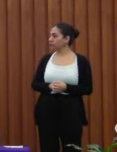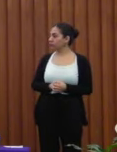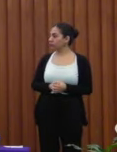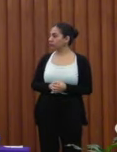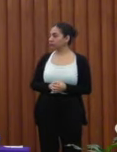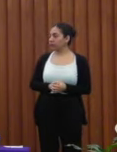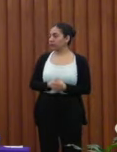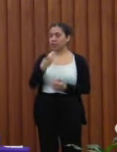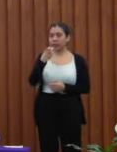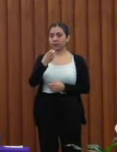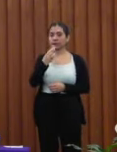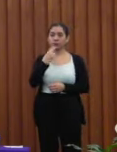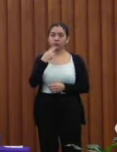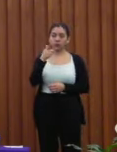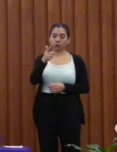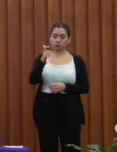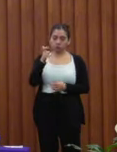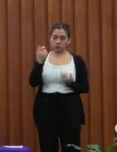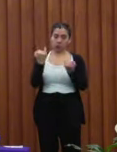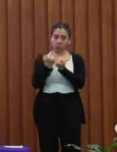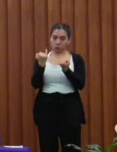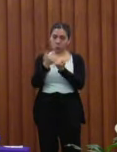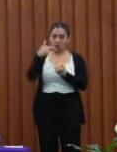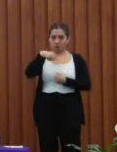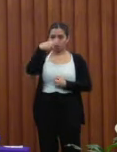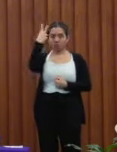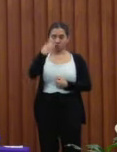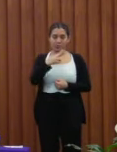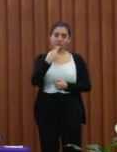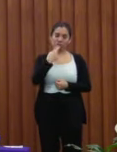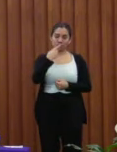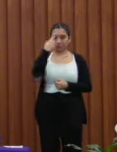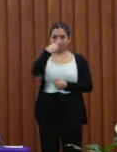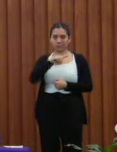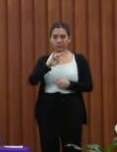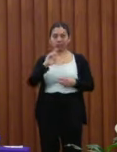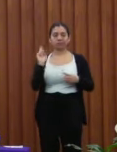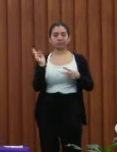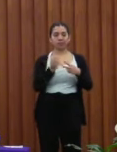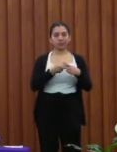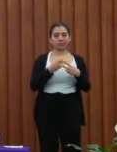siendo utilizada esa arma para ultimar a personas LGBT.